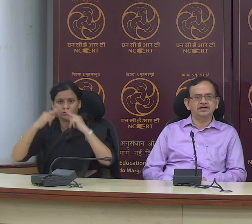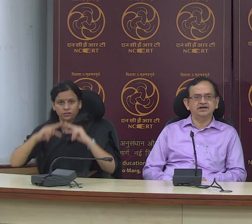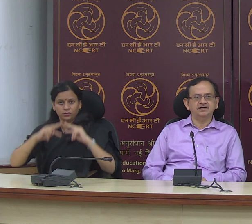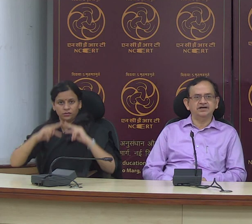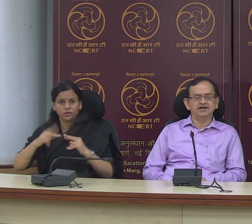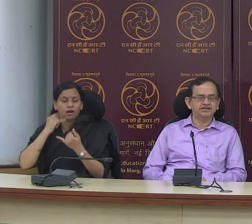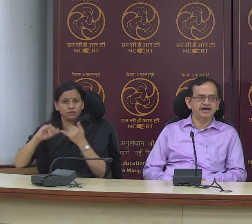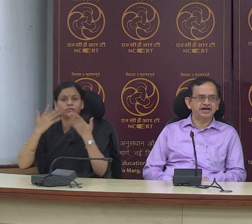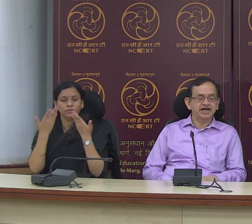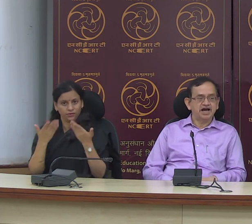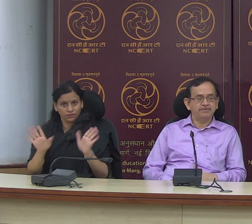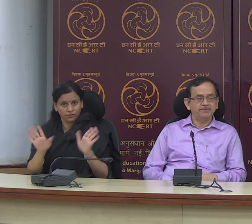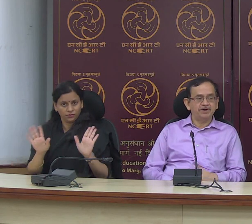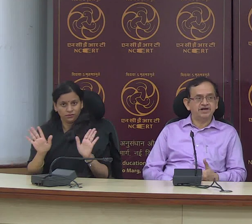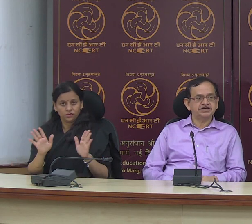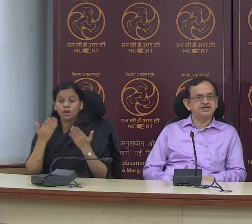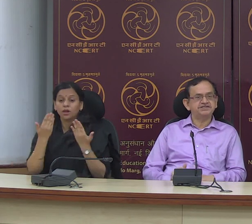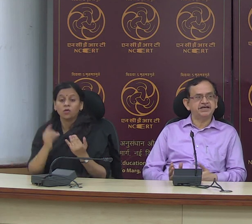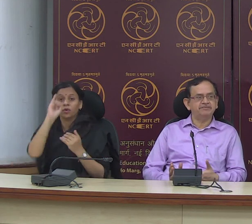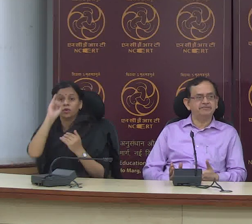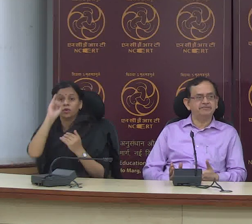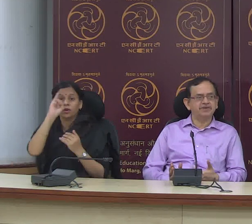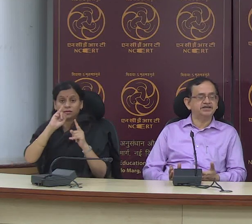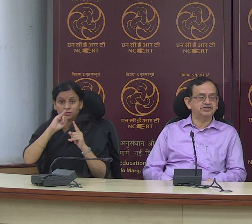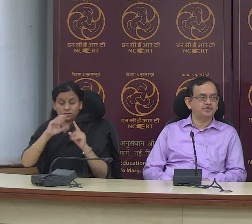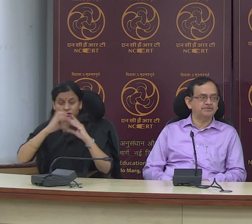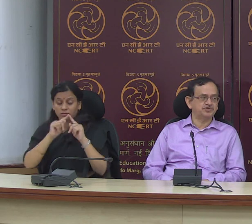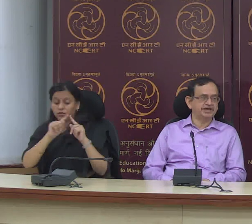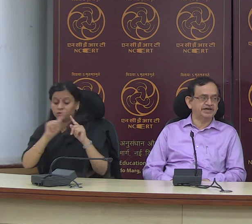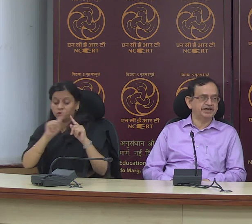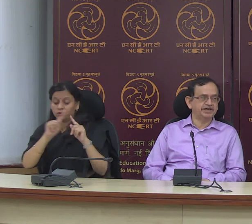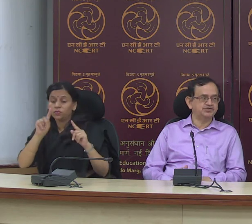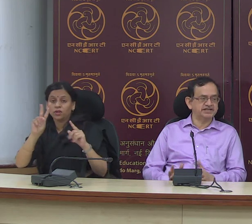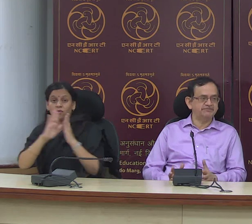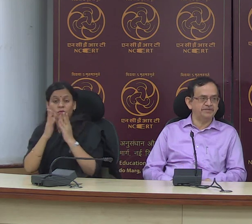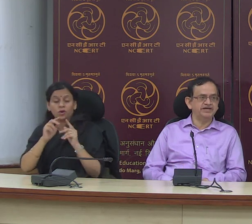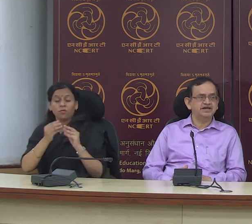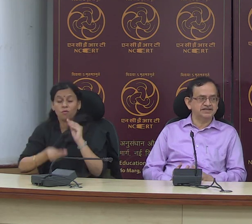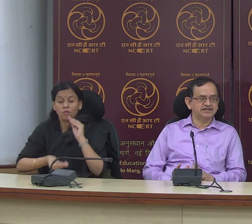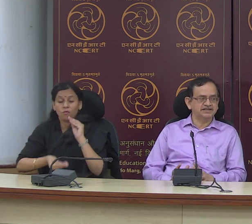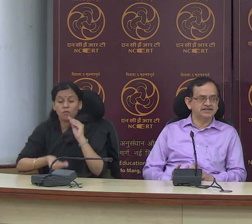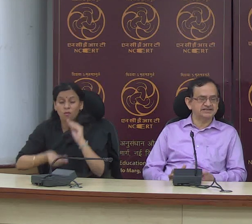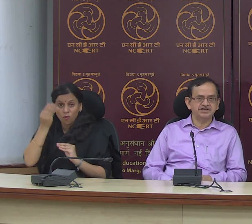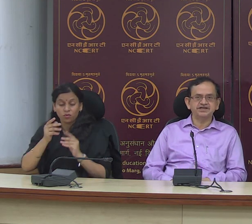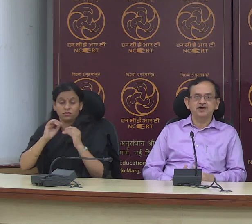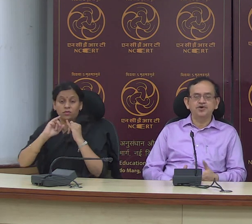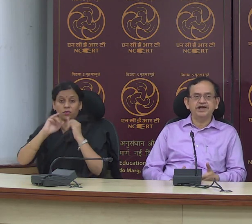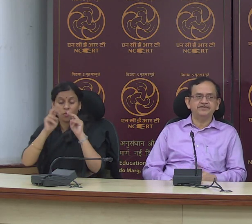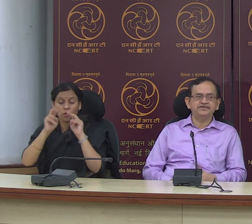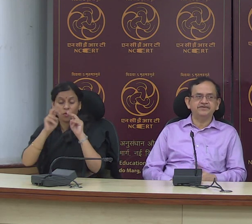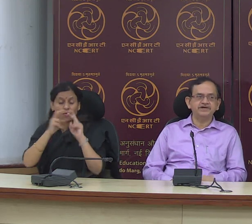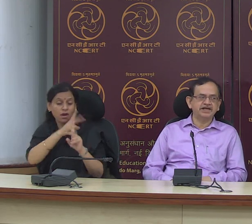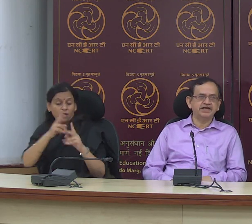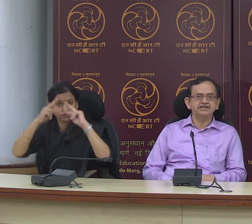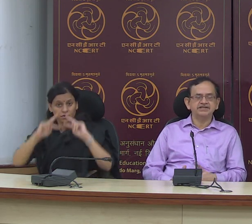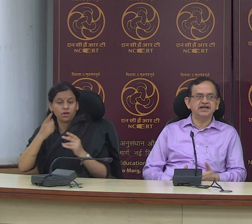में अनुवाद किया है. जी. अब हम कक्षा 6 से लेकर 12 तक की जो पाठ्य पुस्तकें हैं, जो ज़्यादा नंबर में हैं, ज़्यादा सब्जेक्ट्स हैं, उन्हें